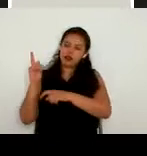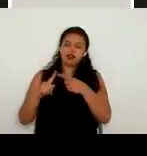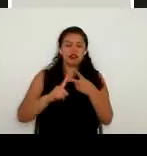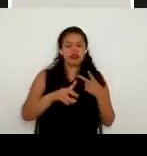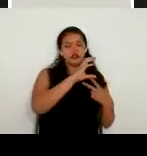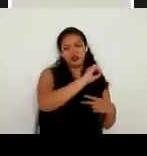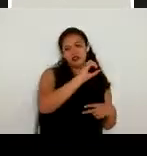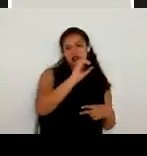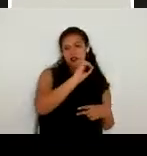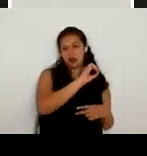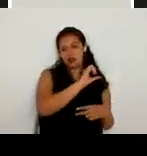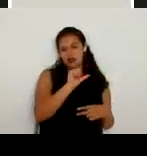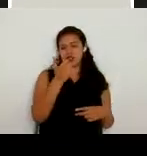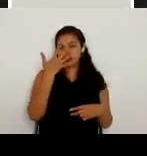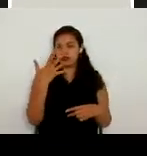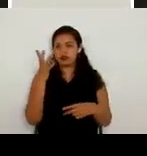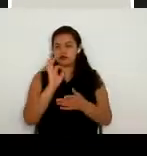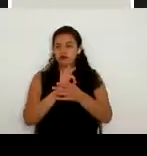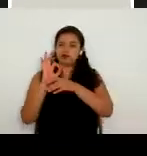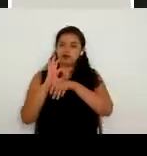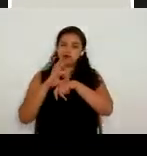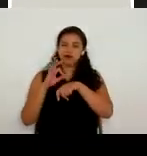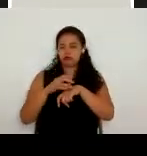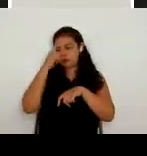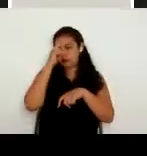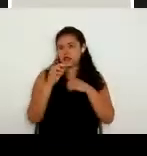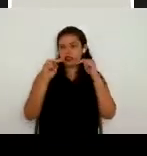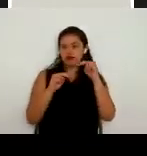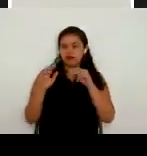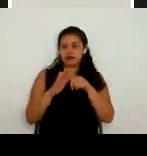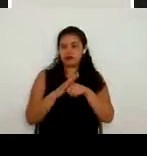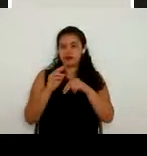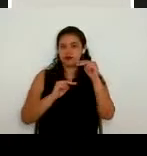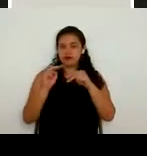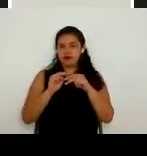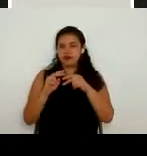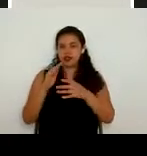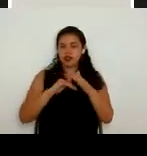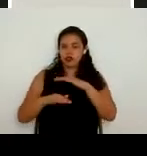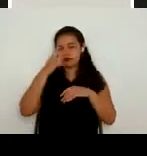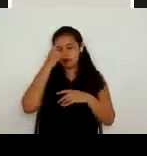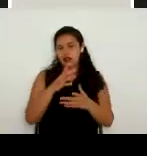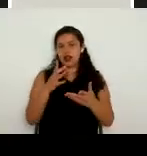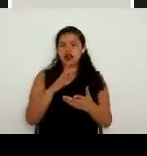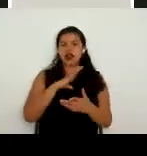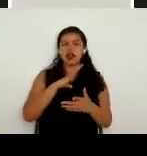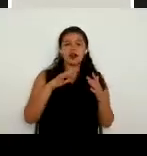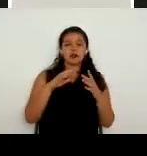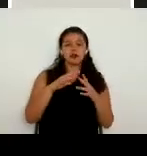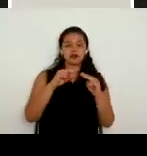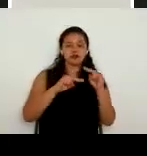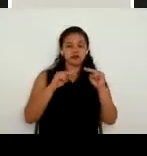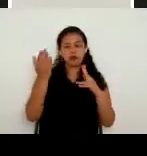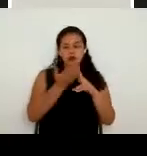sin estas clasificaciones económicas clase baja inferior le pone un código como b1